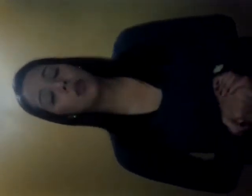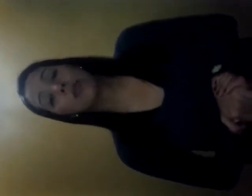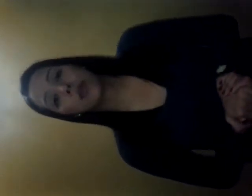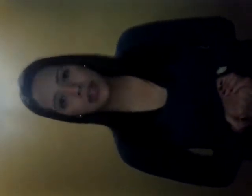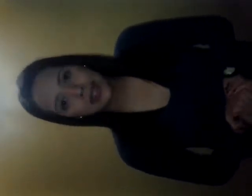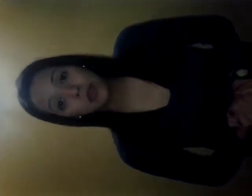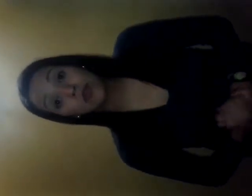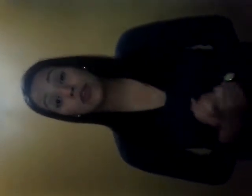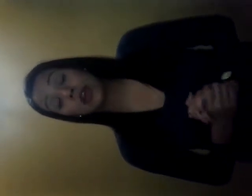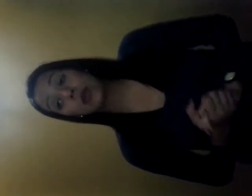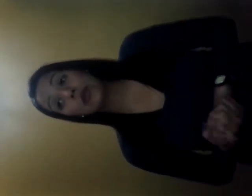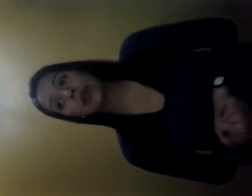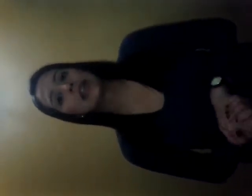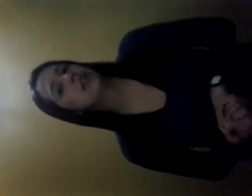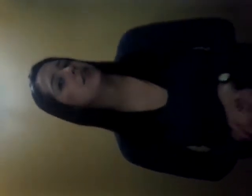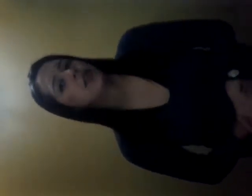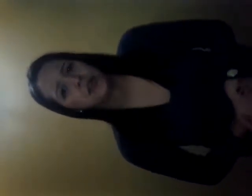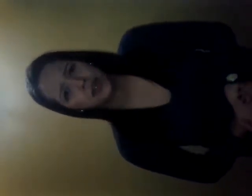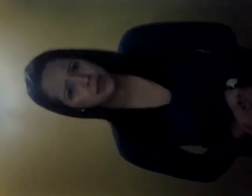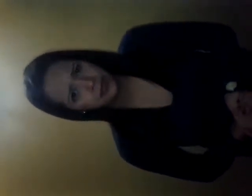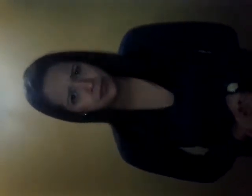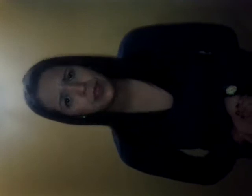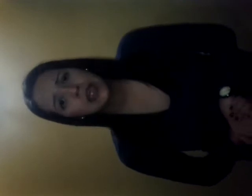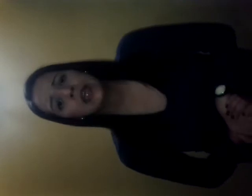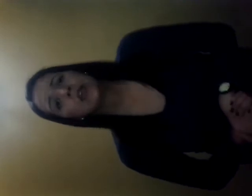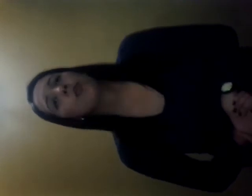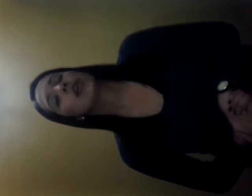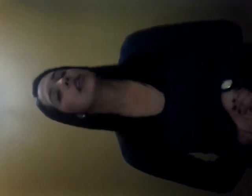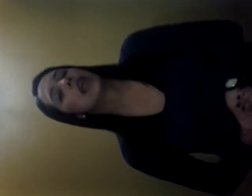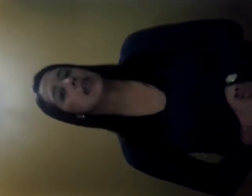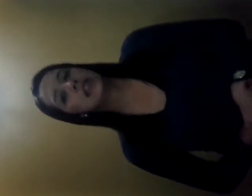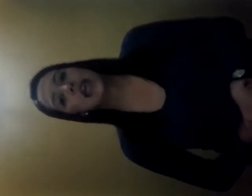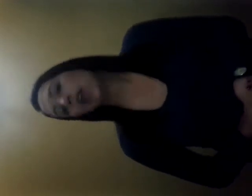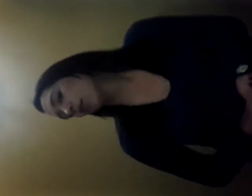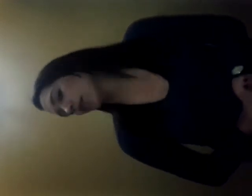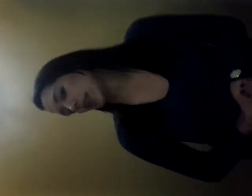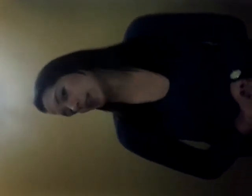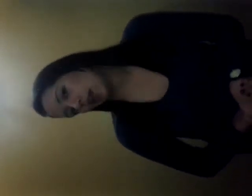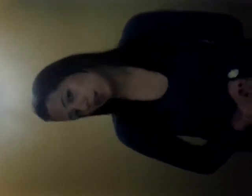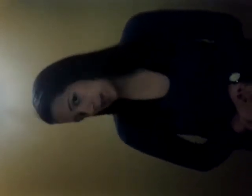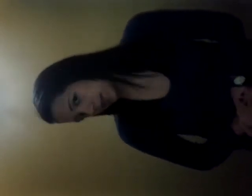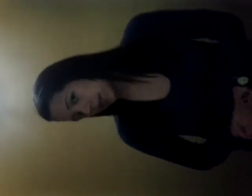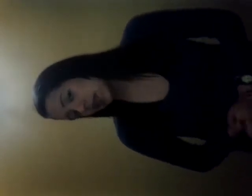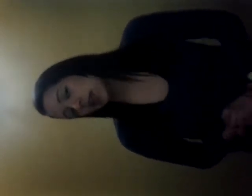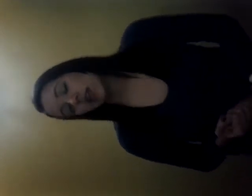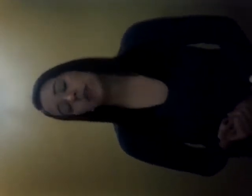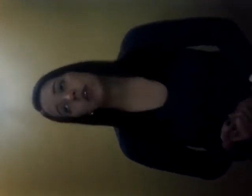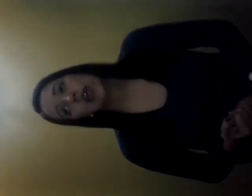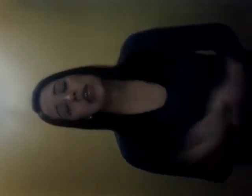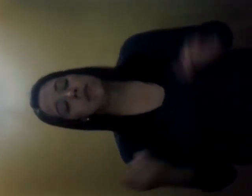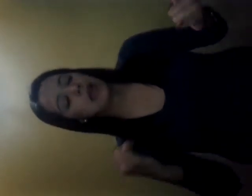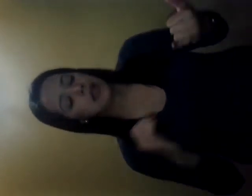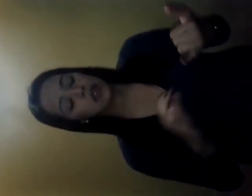exigencia a los facilitadores. Como en el plan de estudio, en la planificación, sumamente